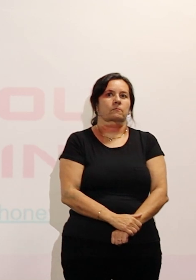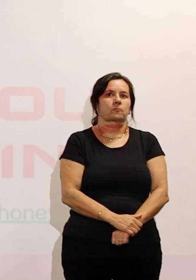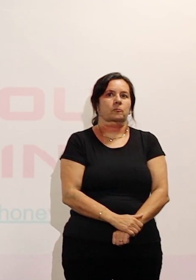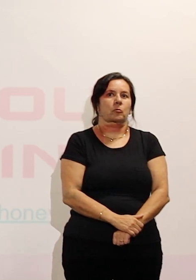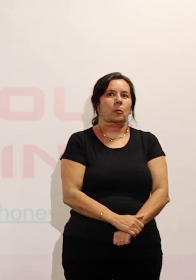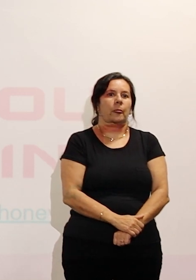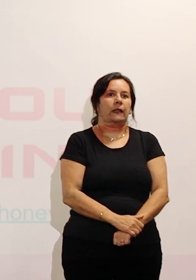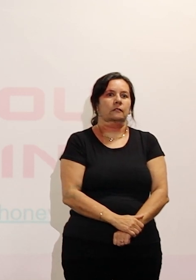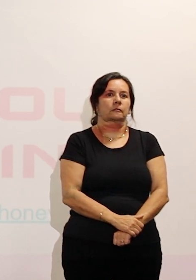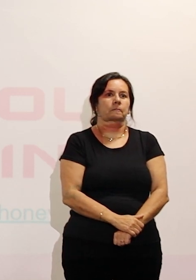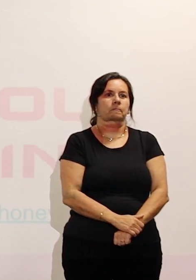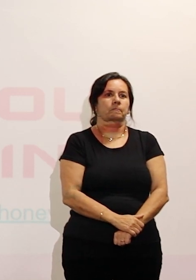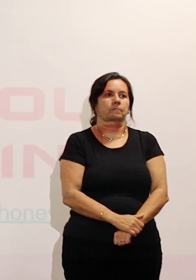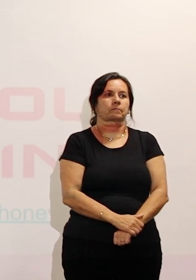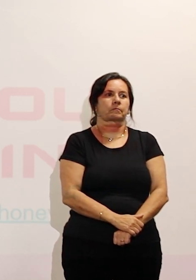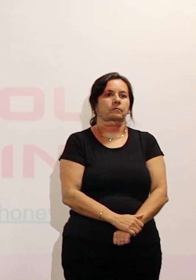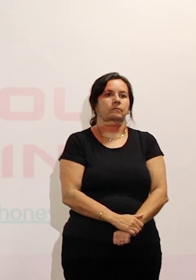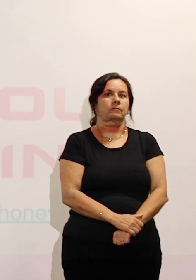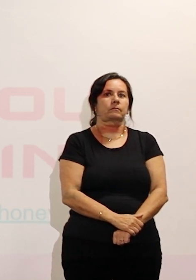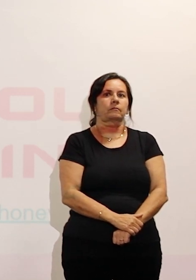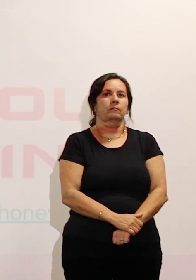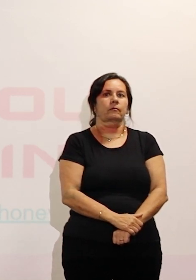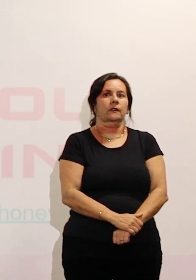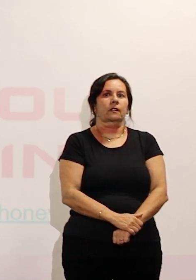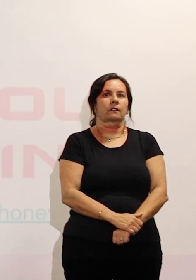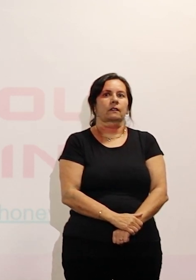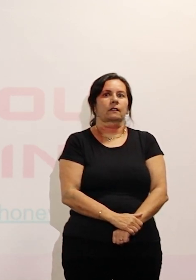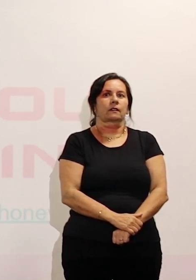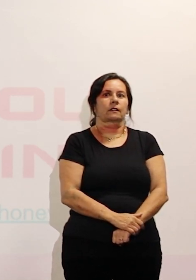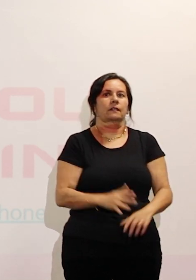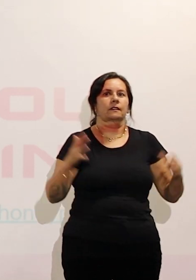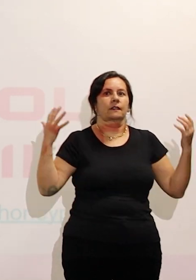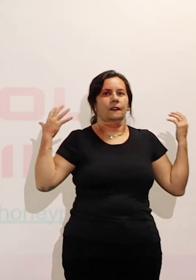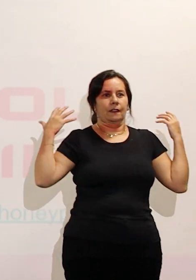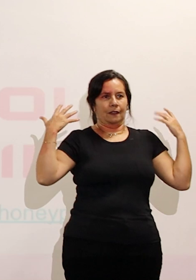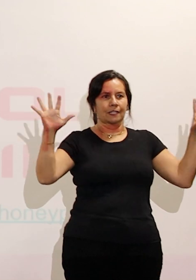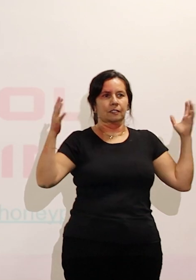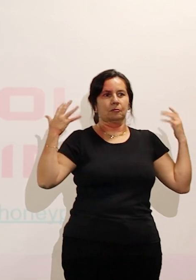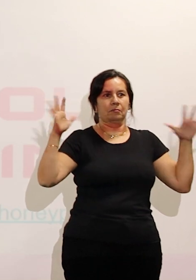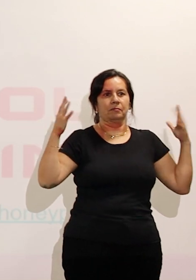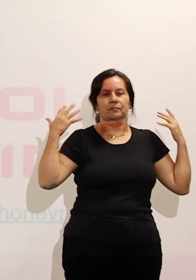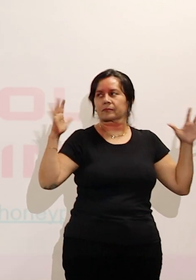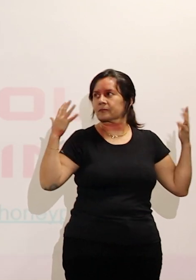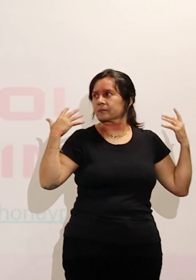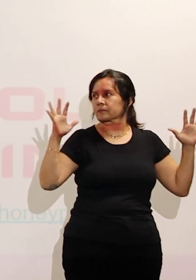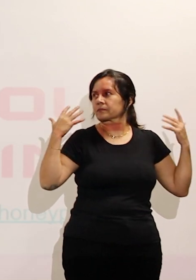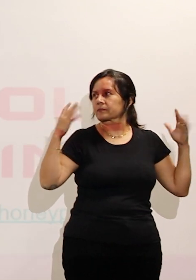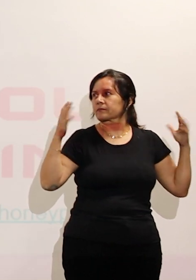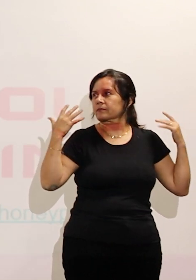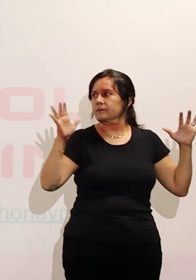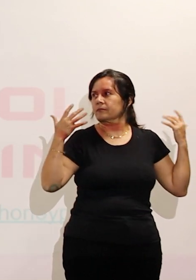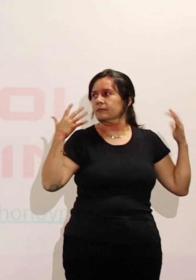Mais alguma pergunta? Eu que agradeço.